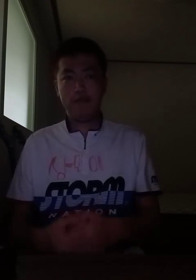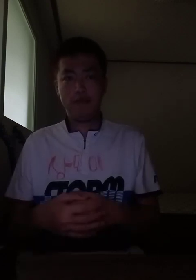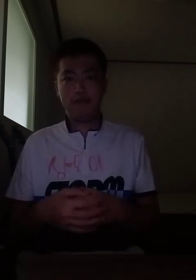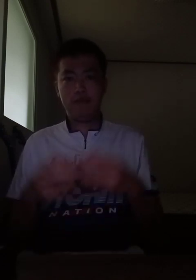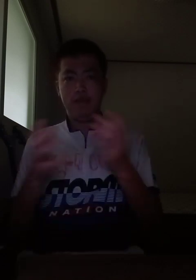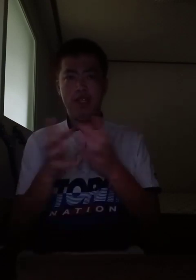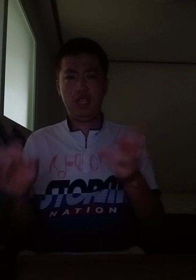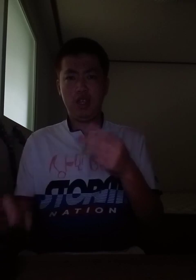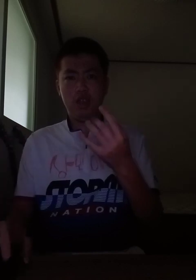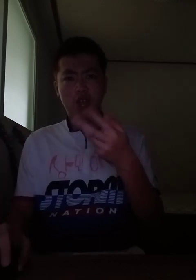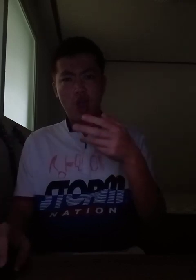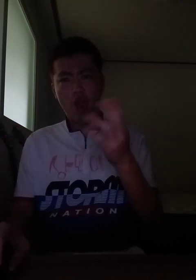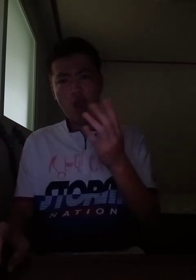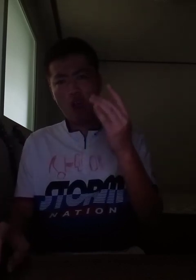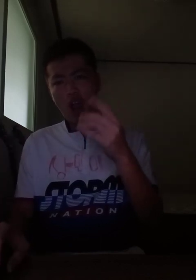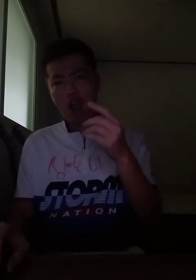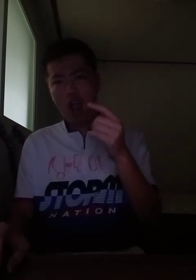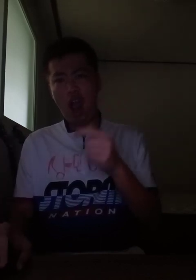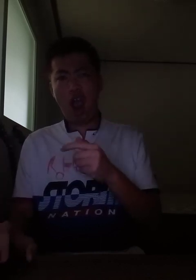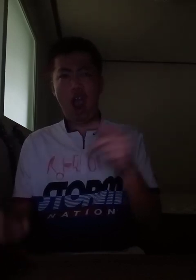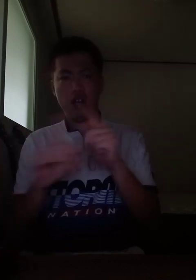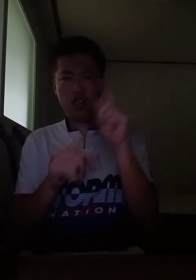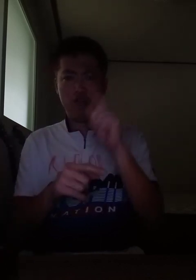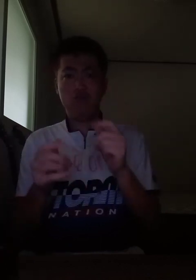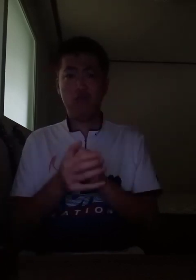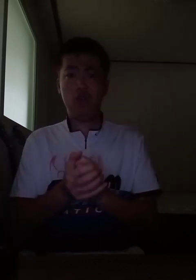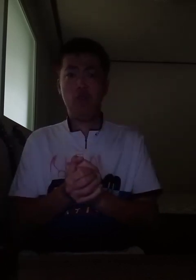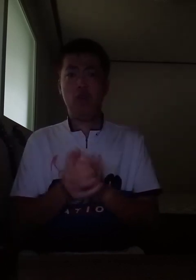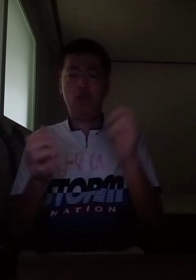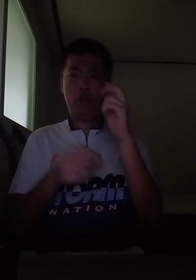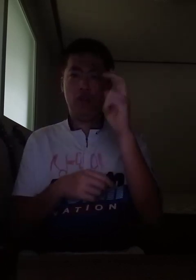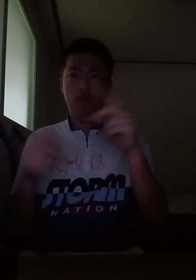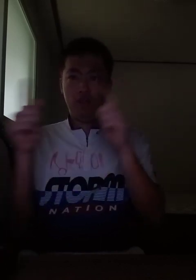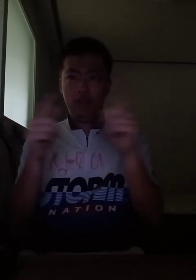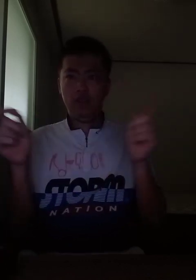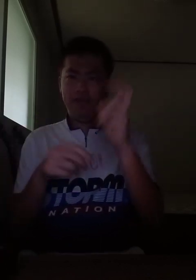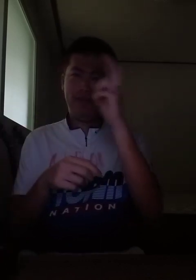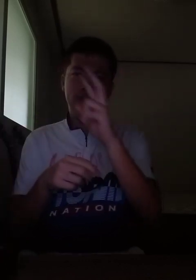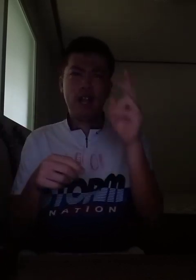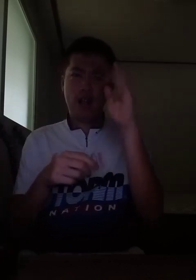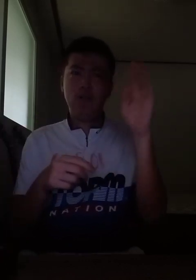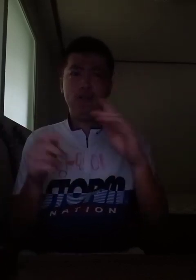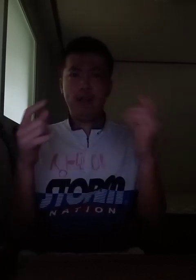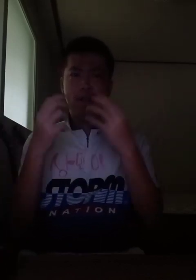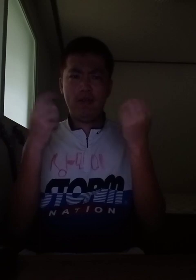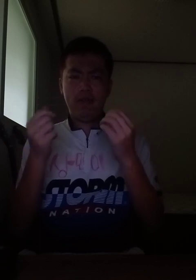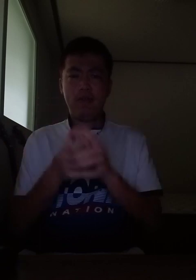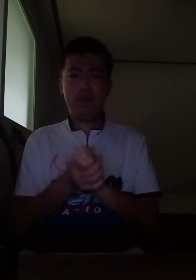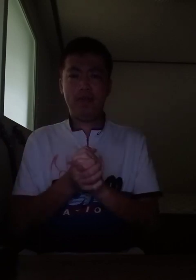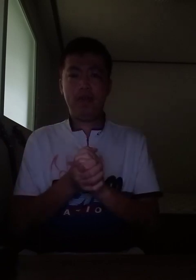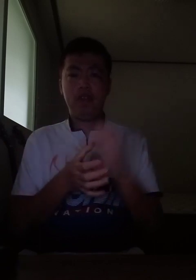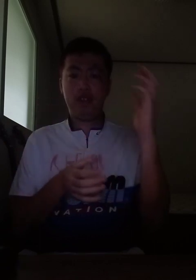지난해 강남역 화장실 묻지마 살인 사건 이후 공공 화장실 이용할 때 겁난다는 여성들이 많은데요. 한강공원